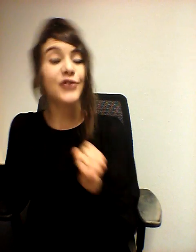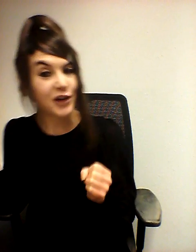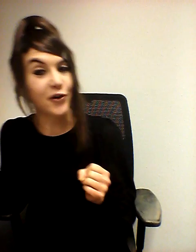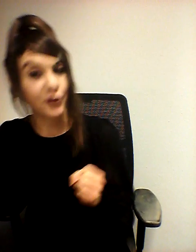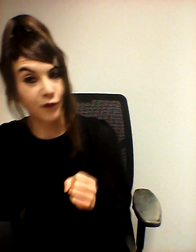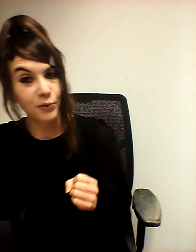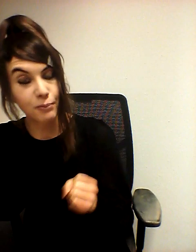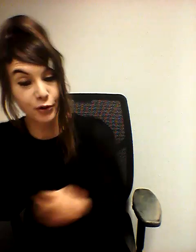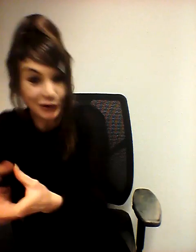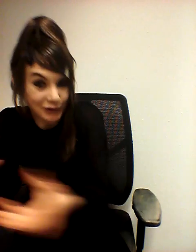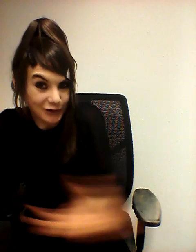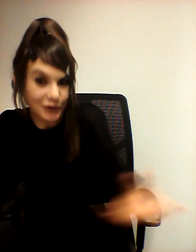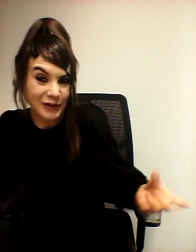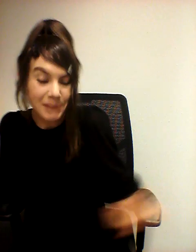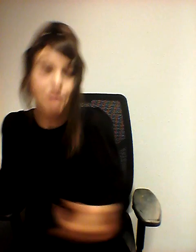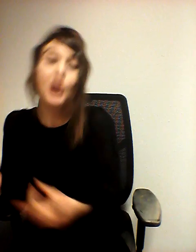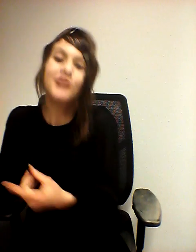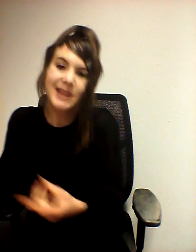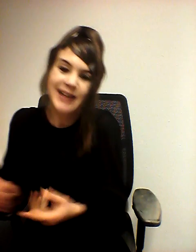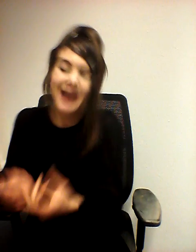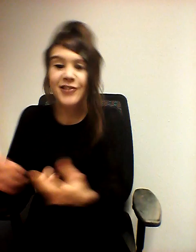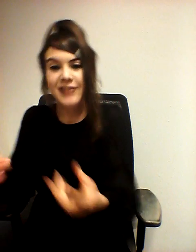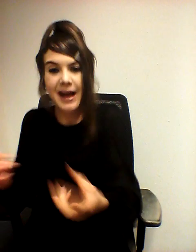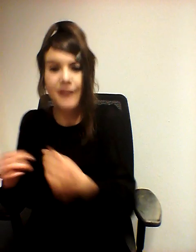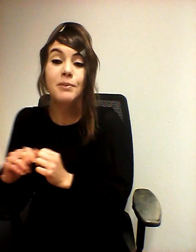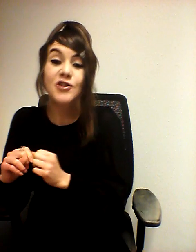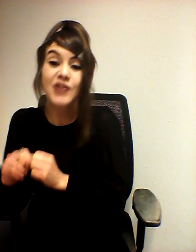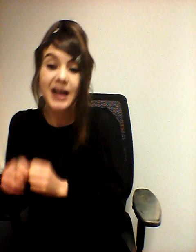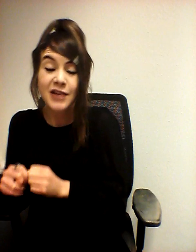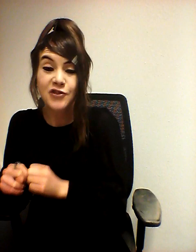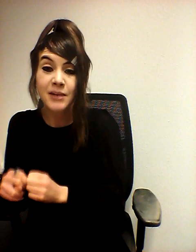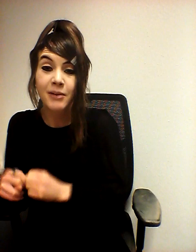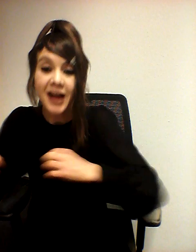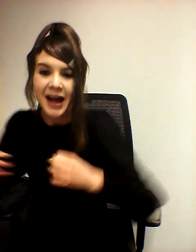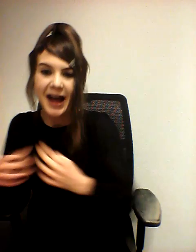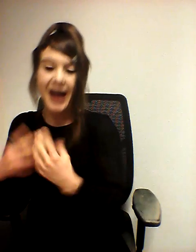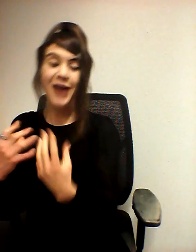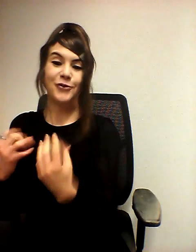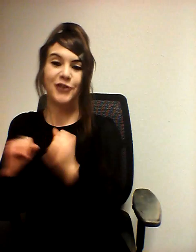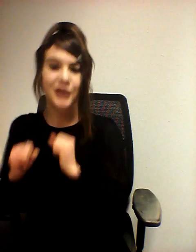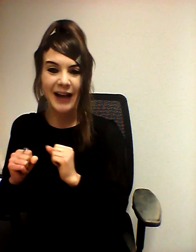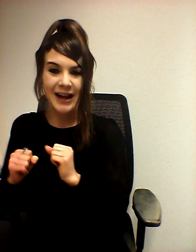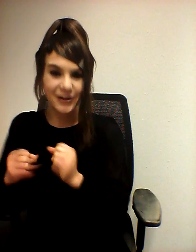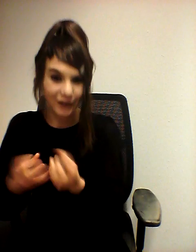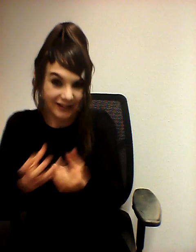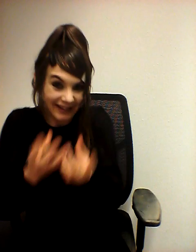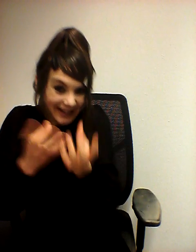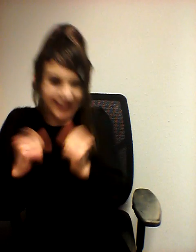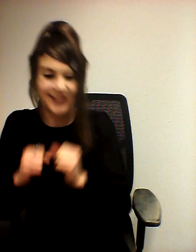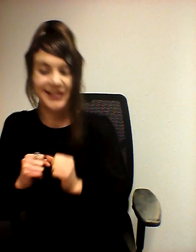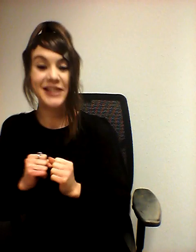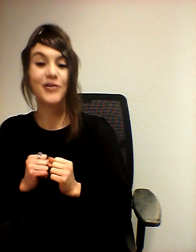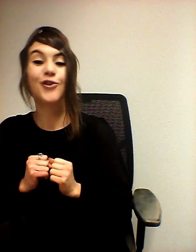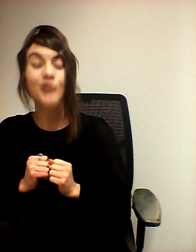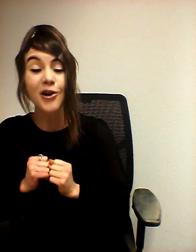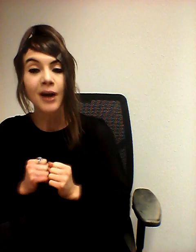cel gevormde producten, dus ook die proteasen, eiwitsplitsende enzymen, uitgescheiden worden in dat lysosoom.